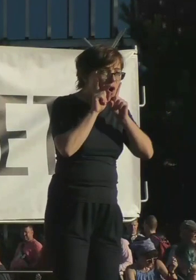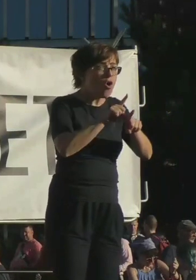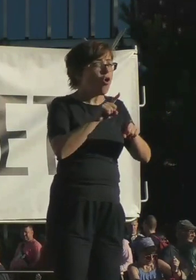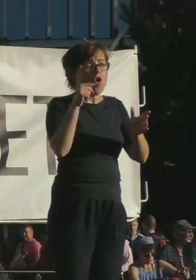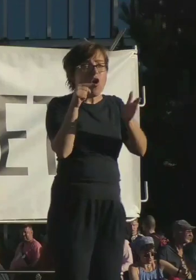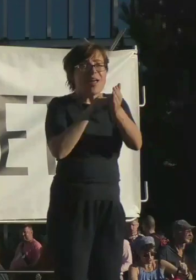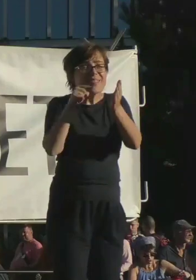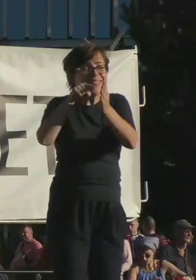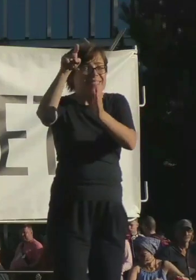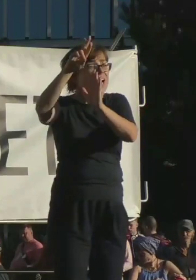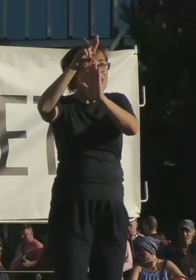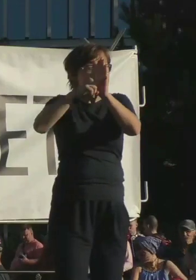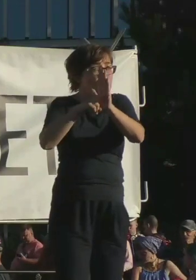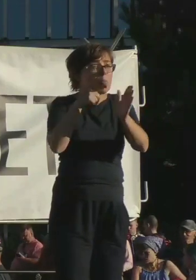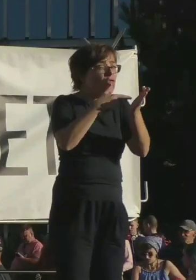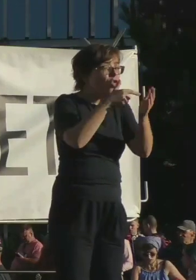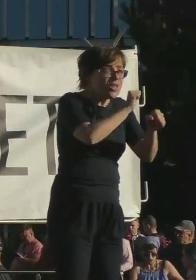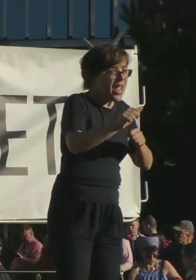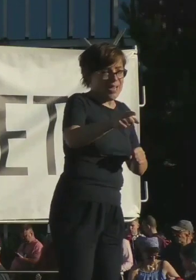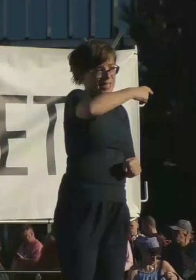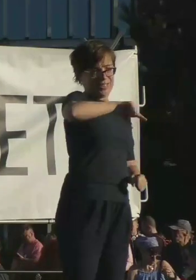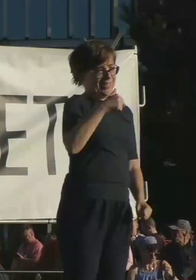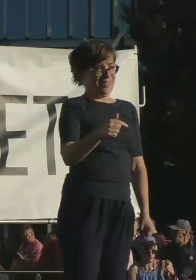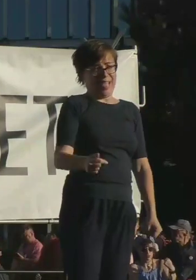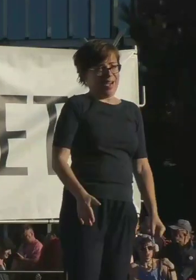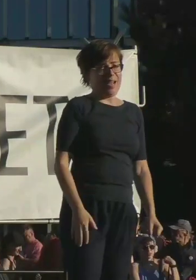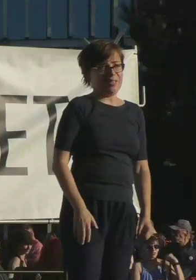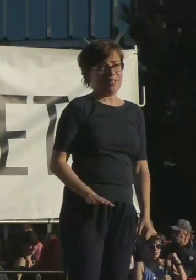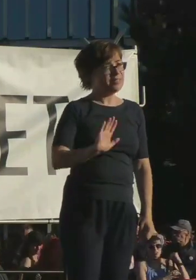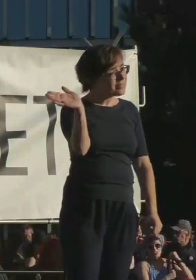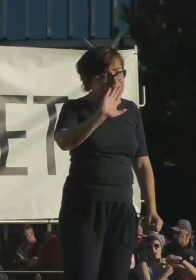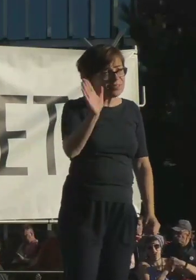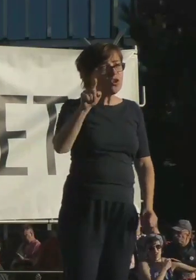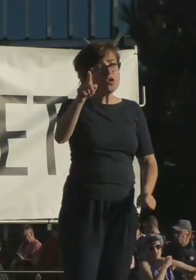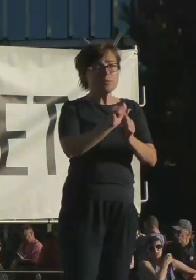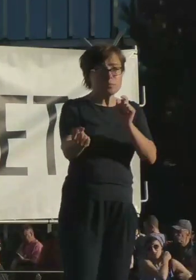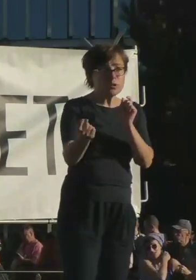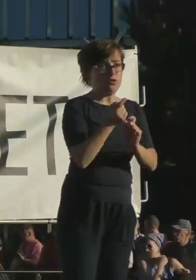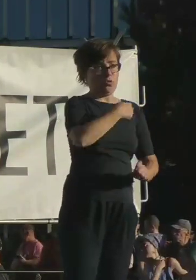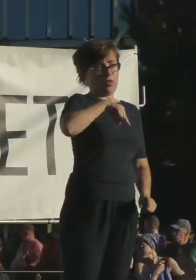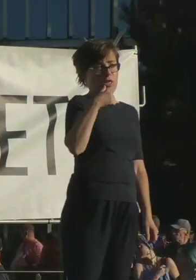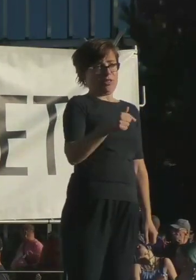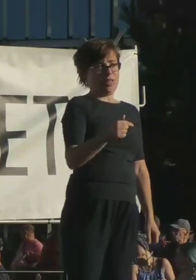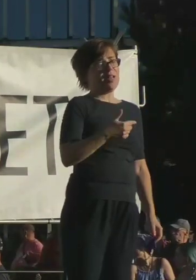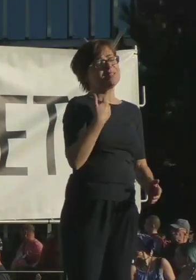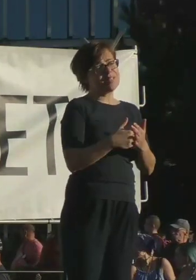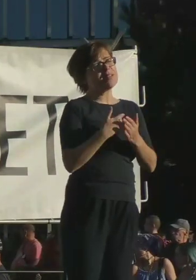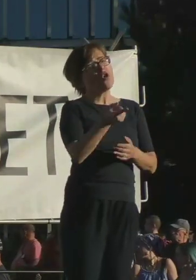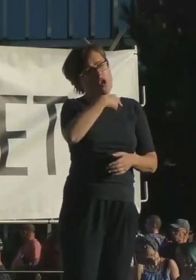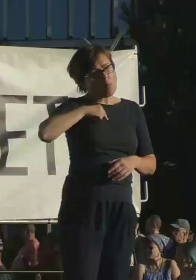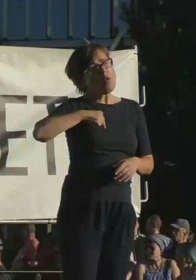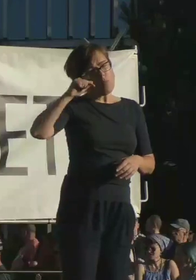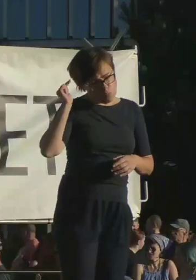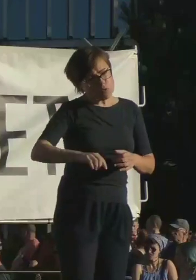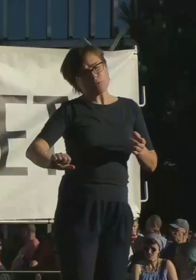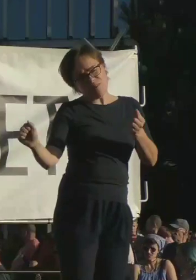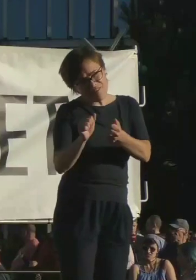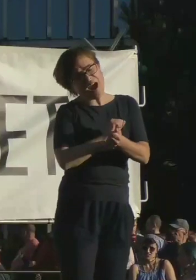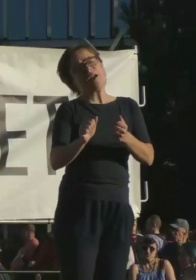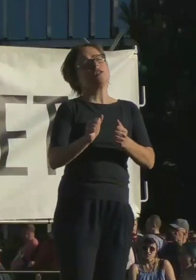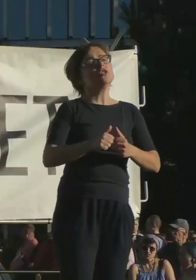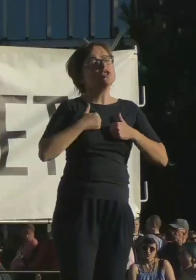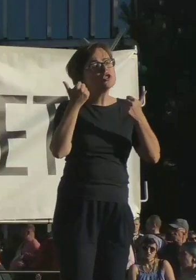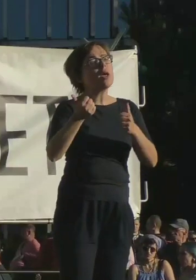w naszym interesie. Kryminalizacja aborcji nie jest w naszym interesie i musimy totalnie walczyć o to, żeby nie